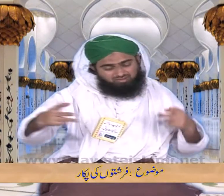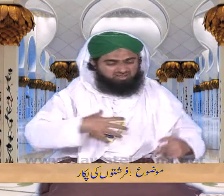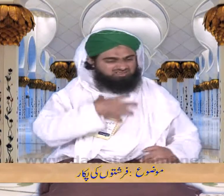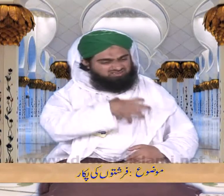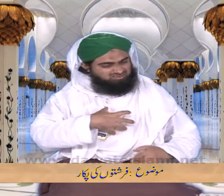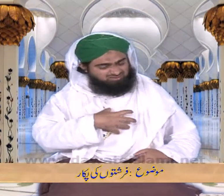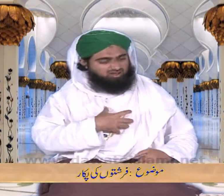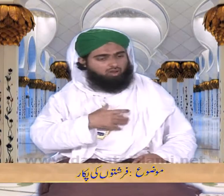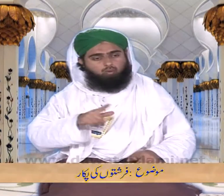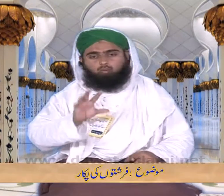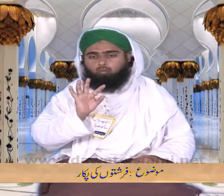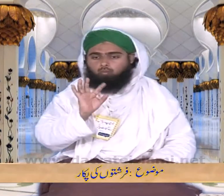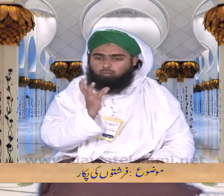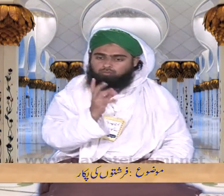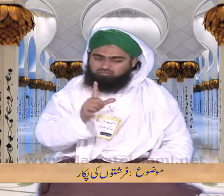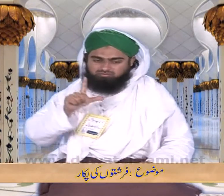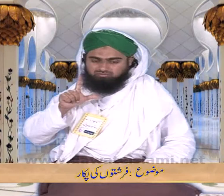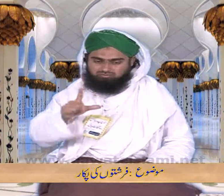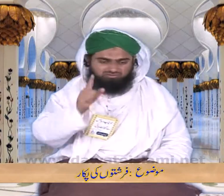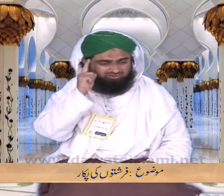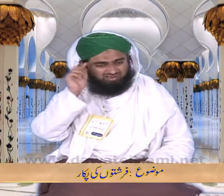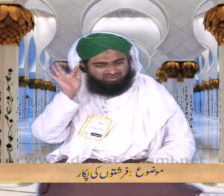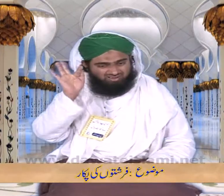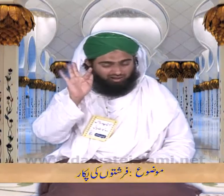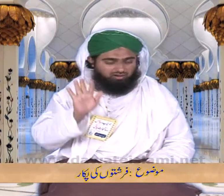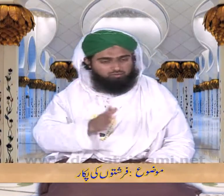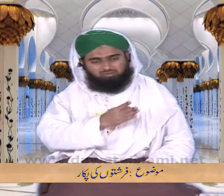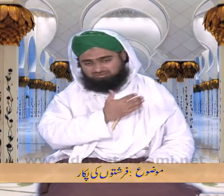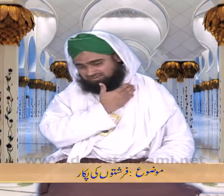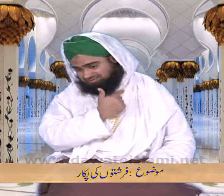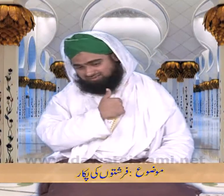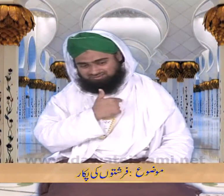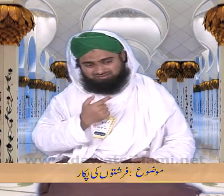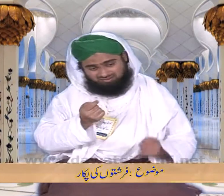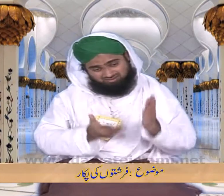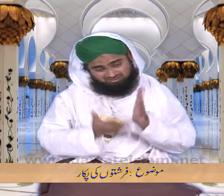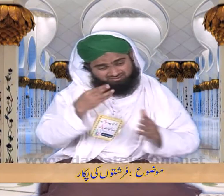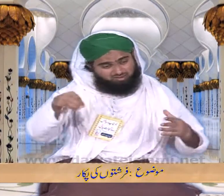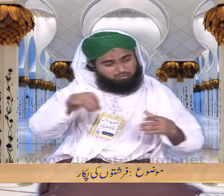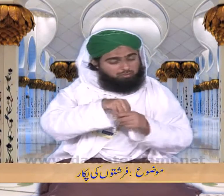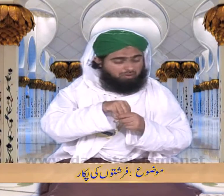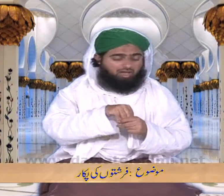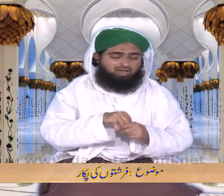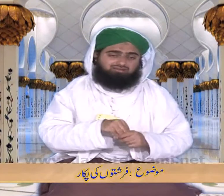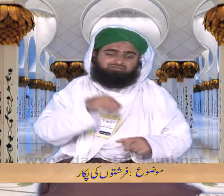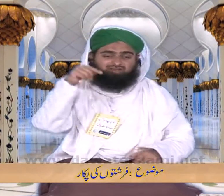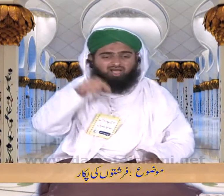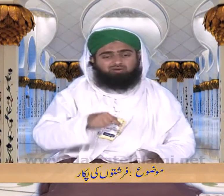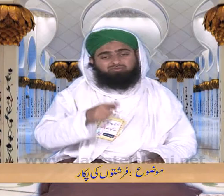اور اس کی عشق میں اس کی محبت میں اس کے دام تذویر میں گرفتار تھے اب یہ تمہاری